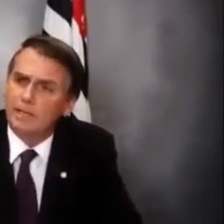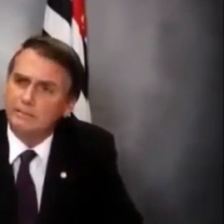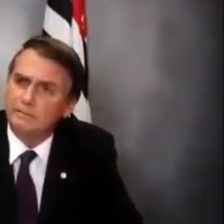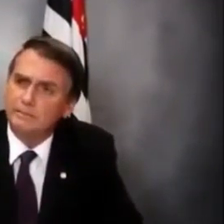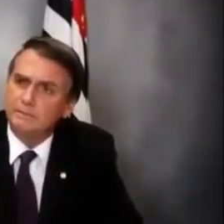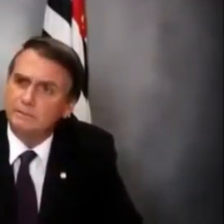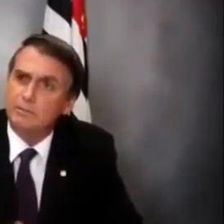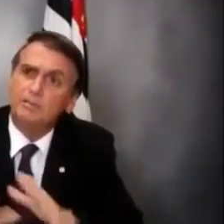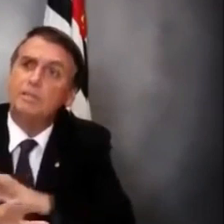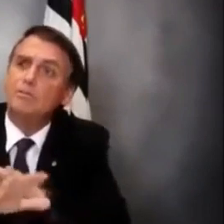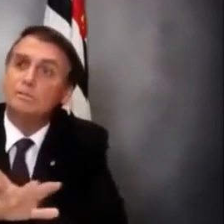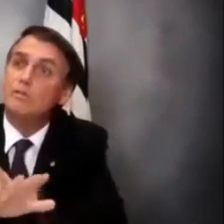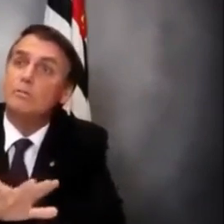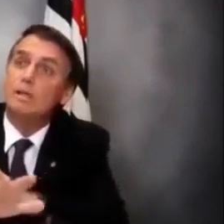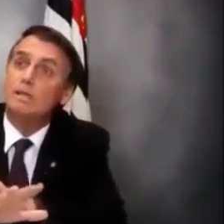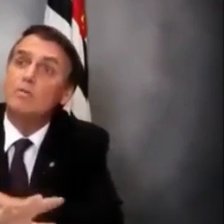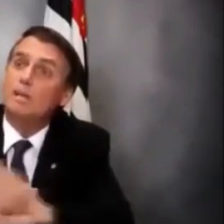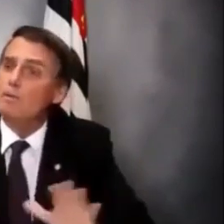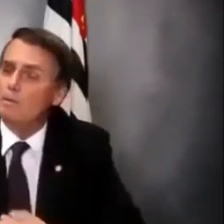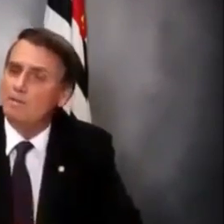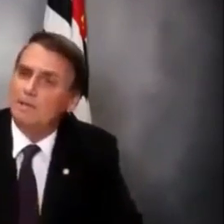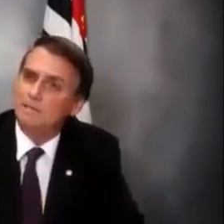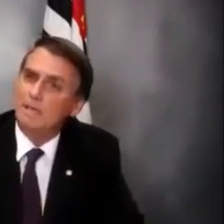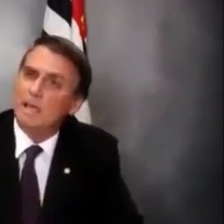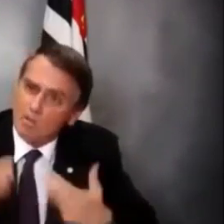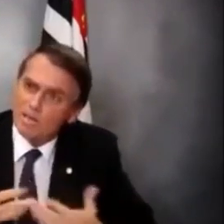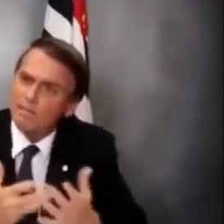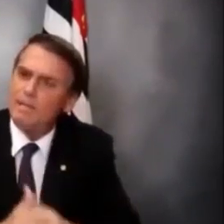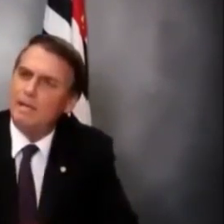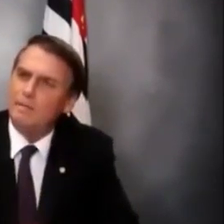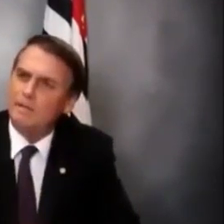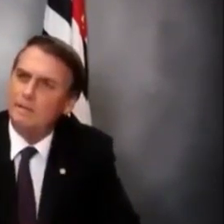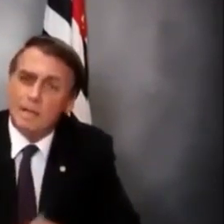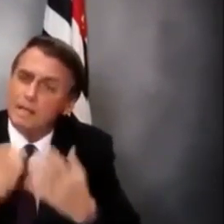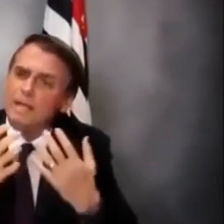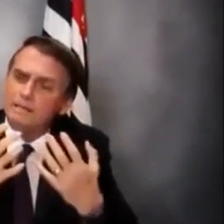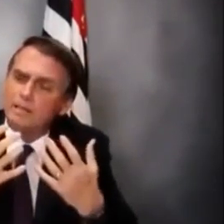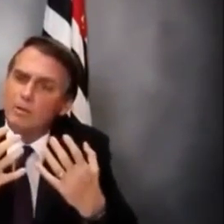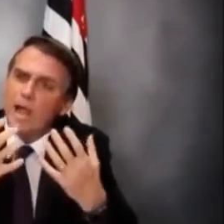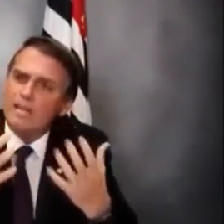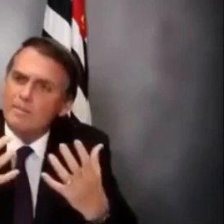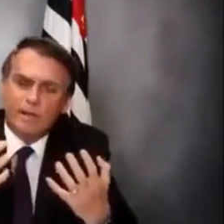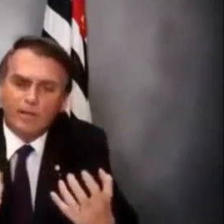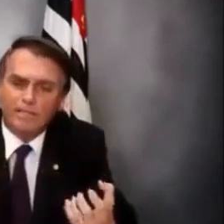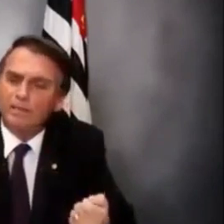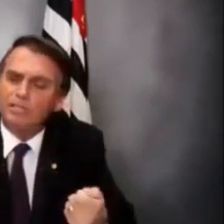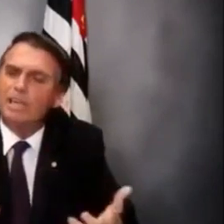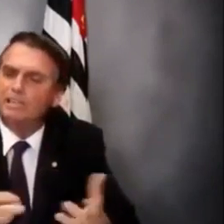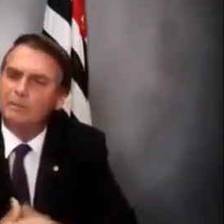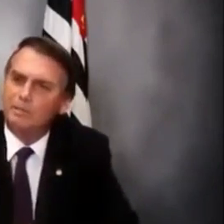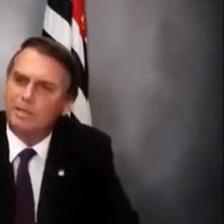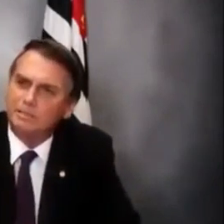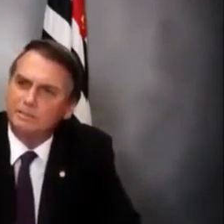bateada no rio por aí, não causa nenhum crime ao meio ambiente. É um crime ser garimpeiro. O garimpo é um negócio que está